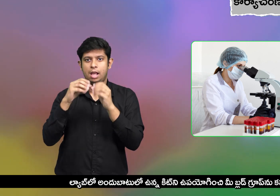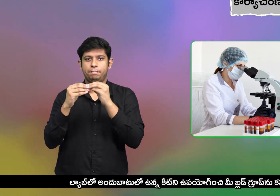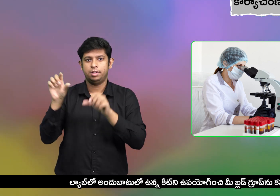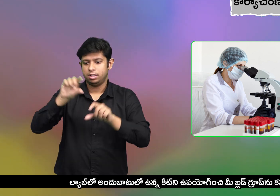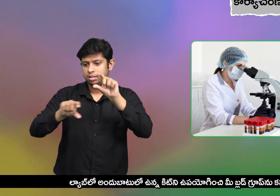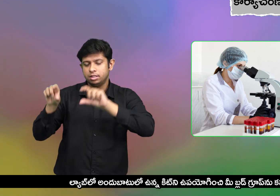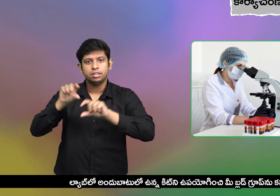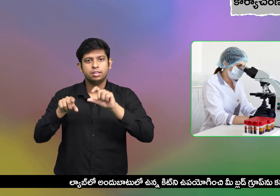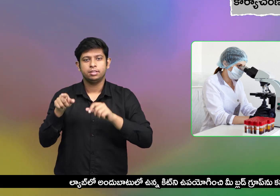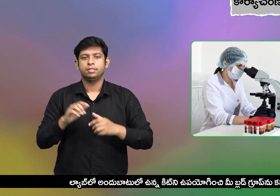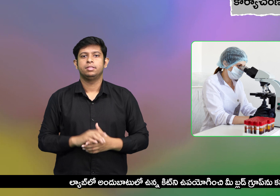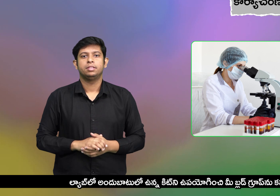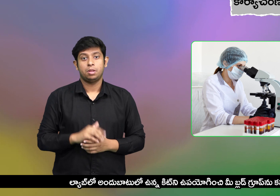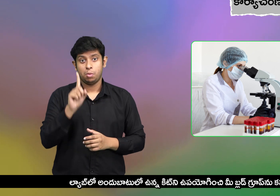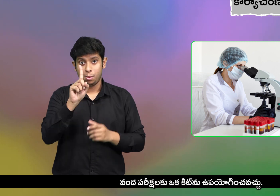గ్రూప్ను కనుగొనండి.